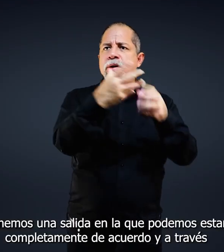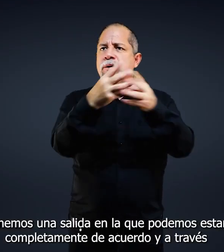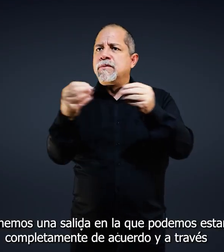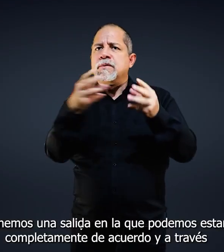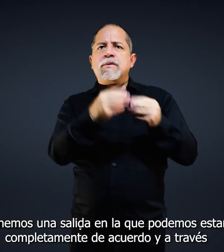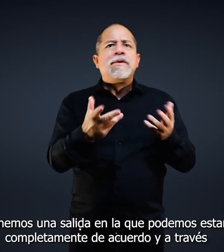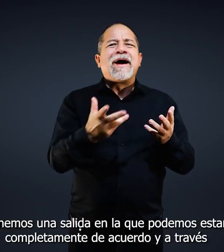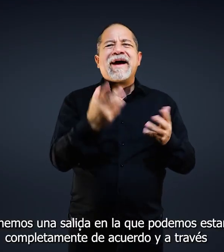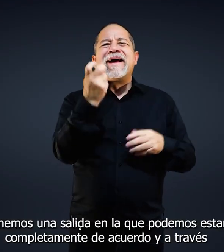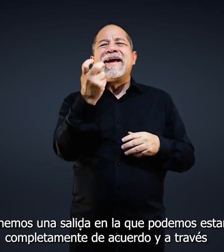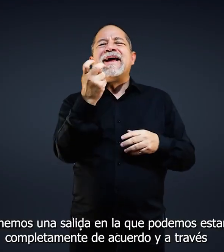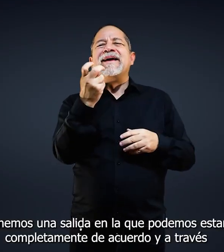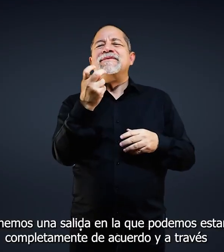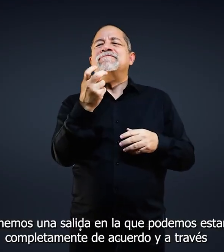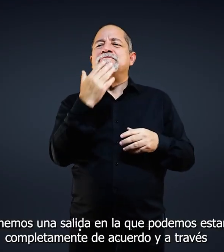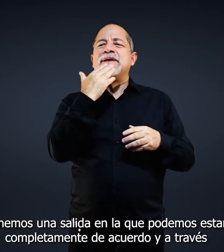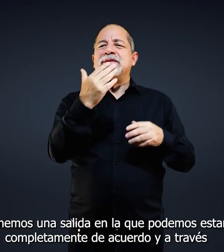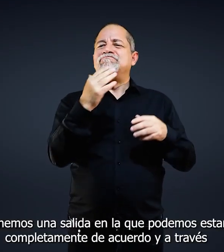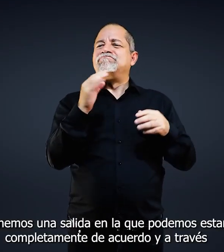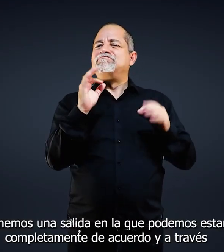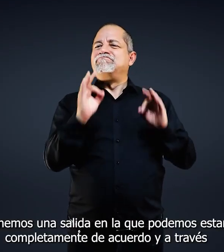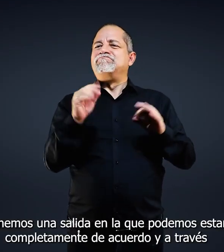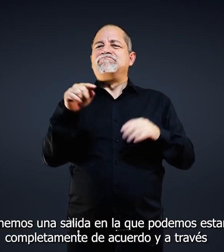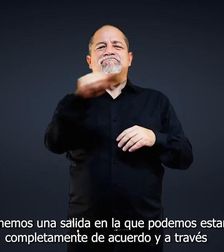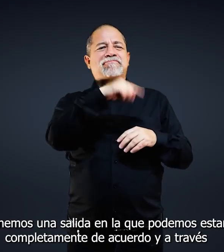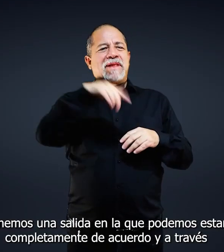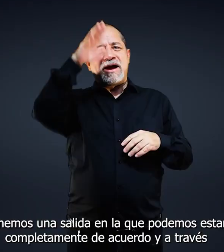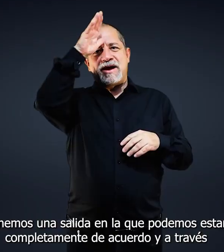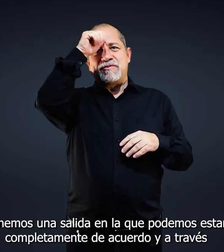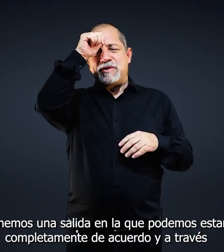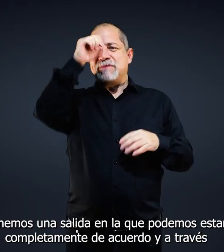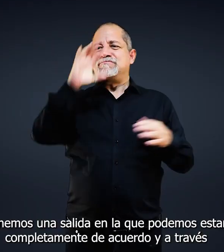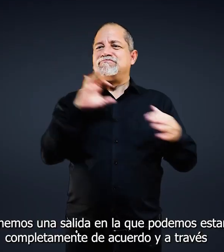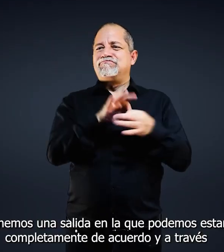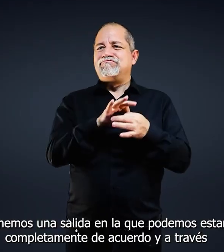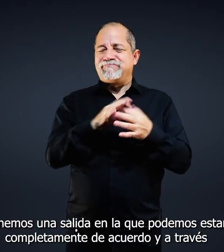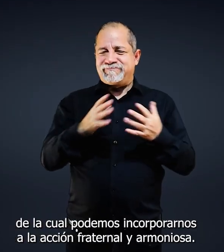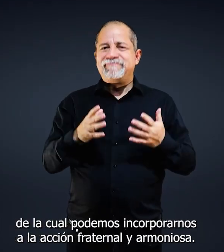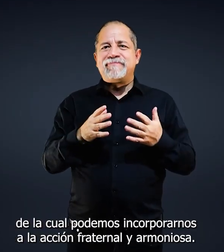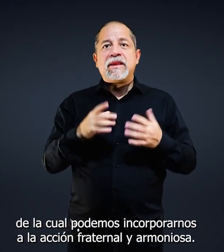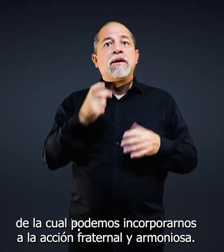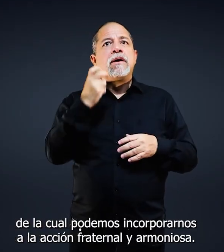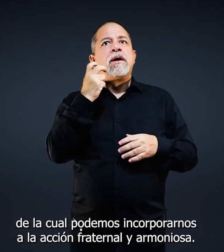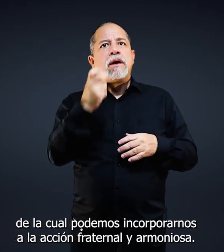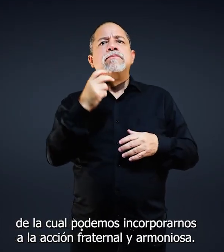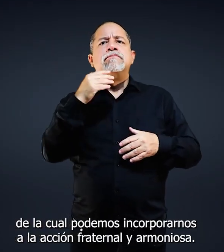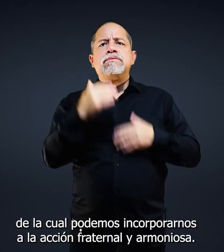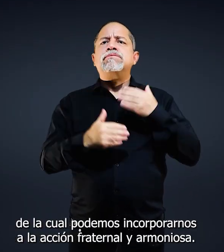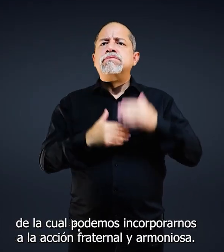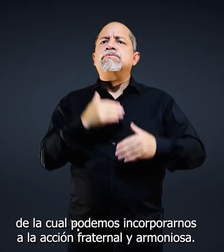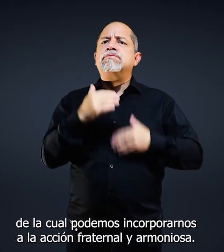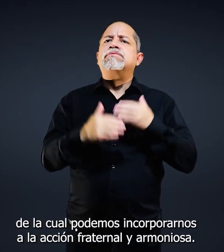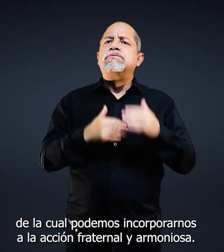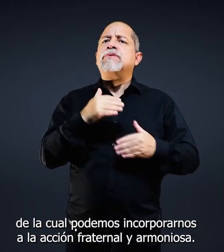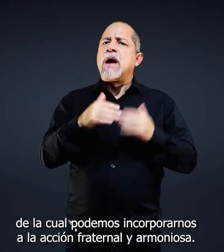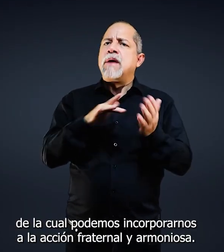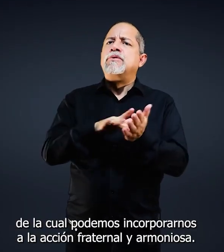en la que podemos estar completamente de acuerdo y a través de la cual podemos incorporarnos a la